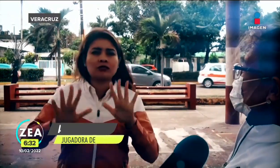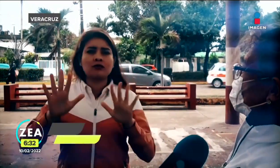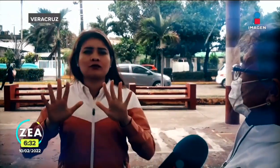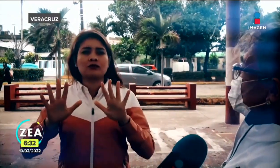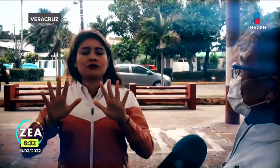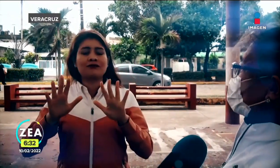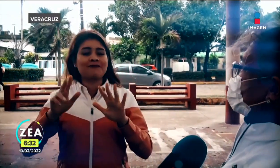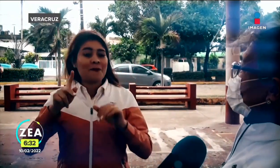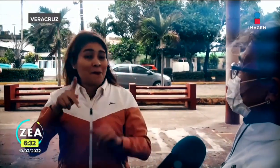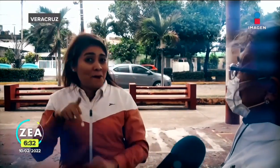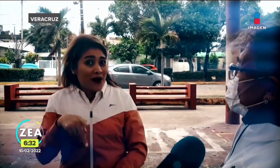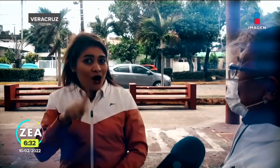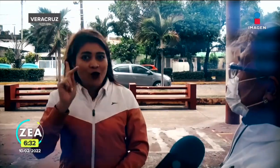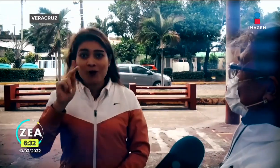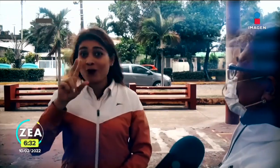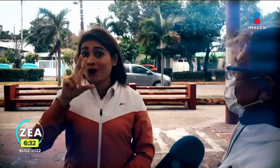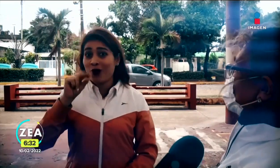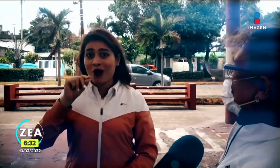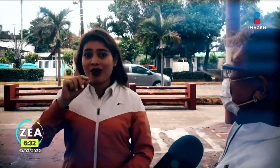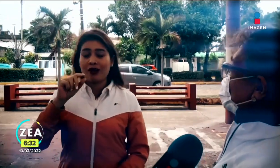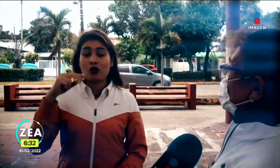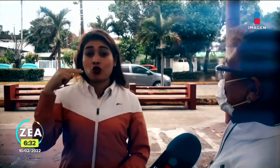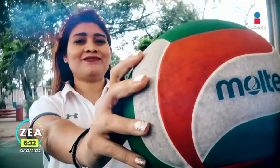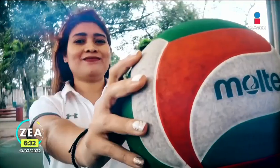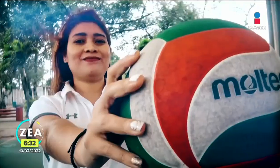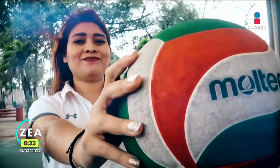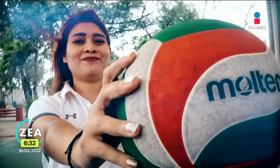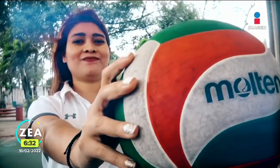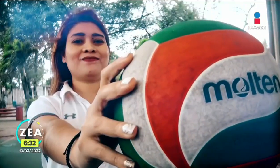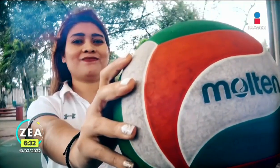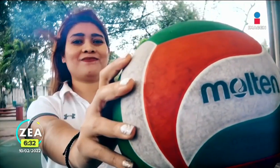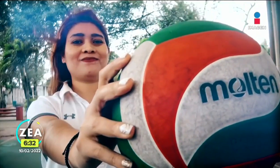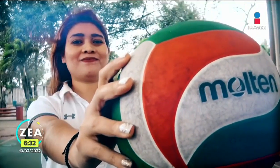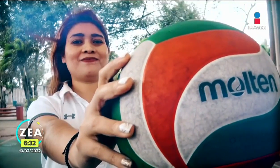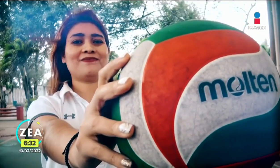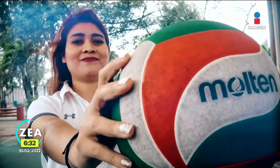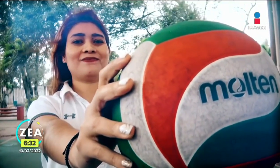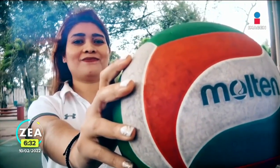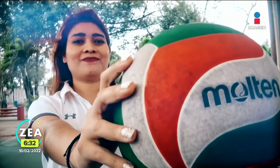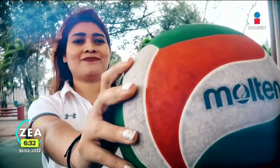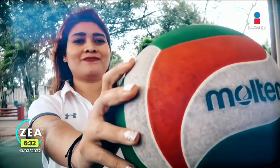poco a poco la podemos aprender. Para Imagen, Tamara Coro.